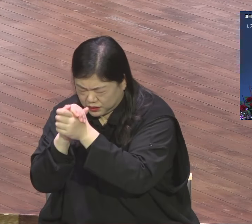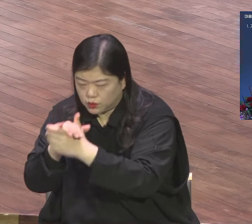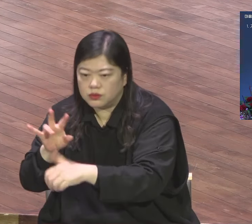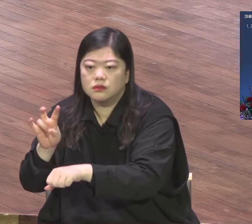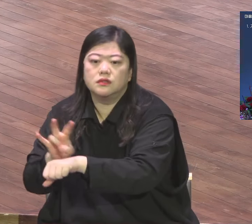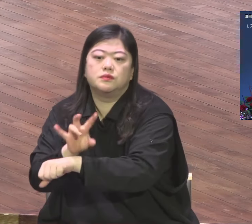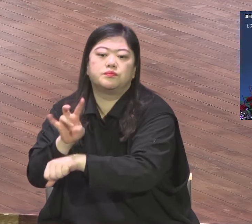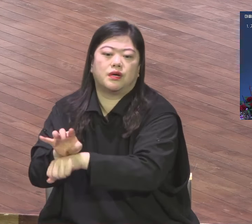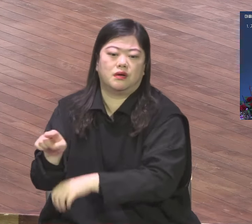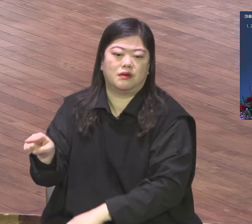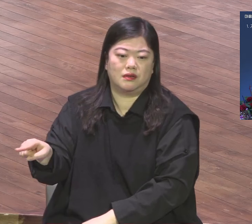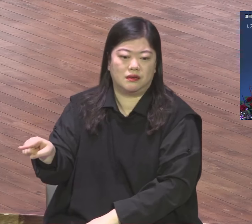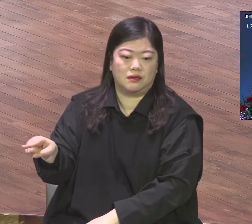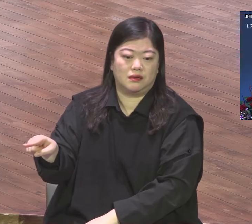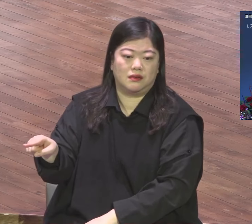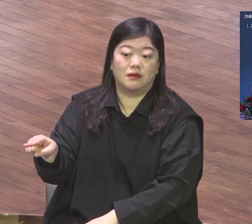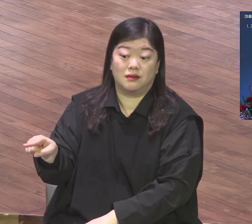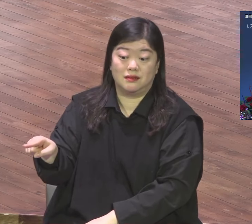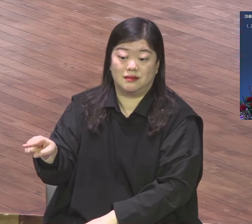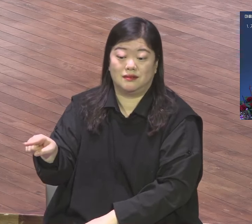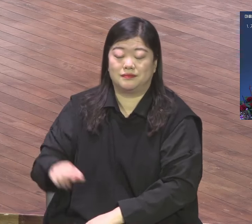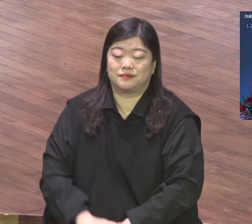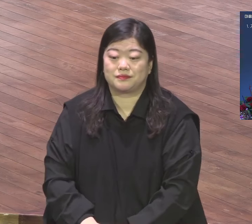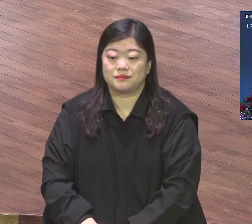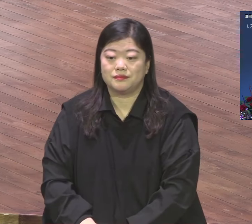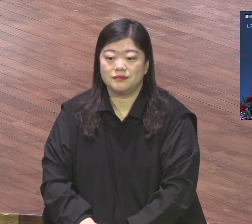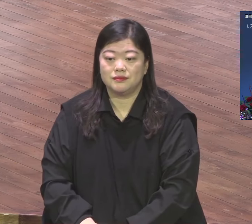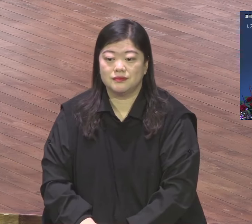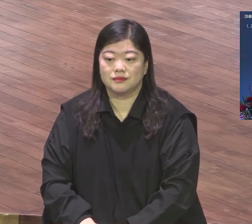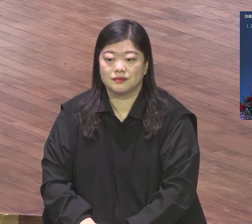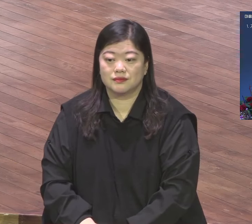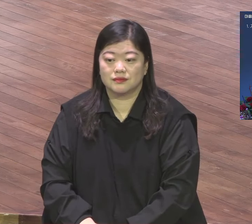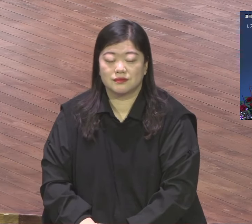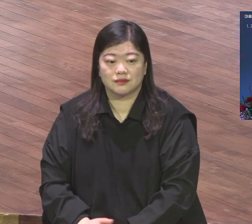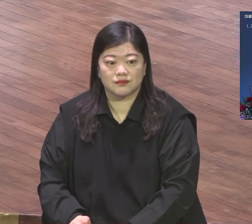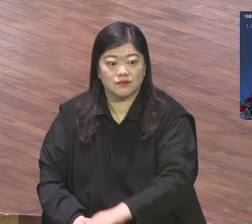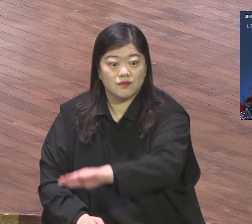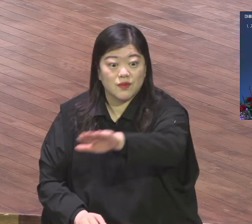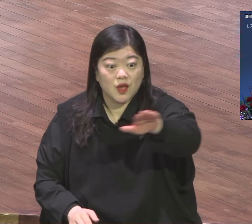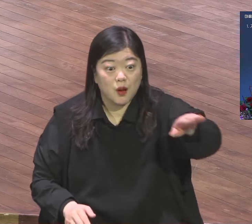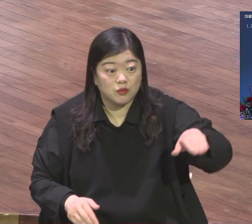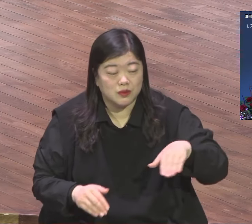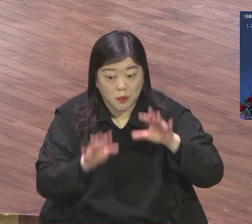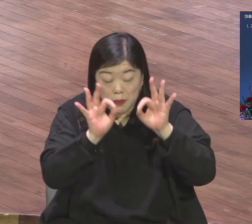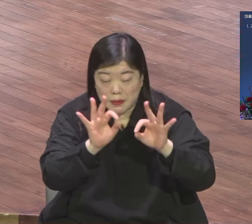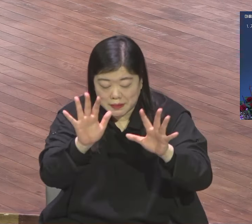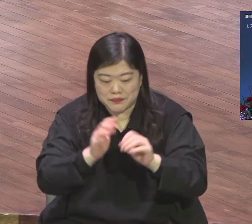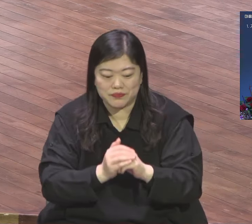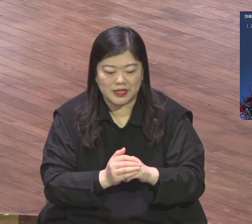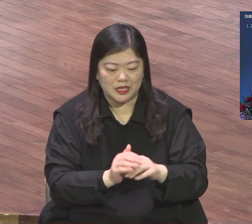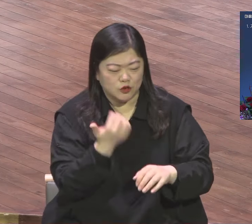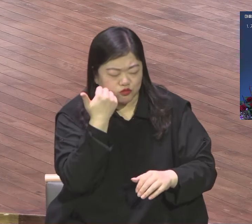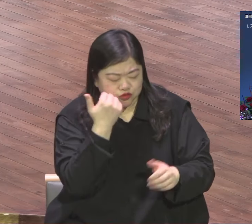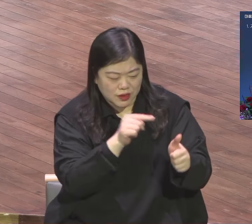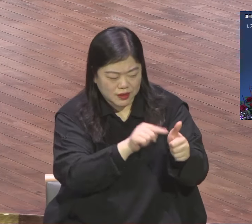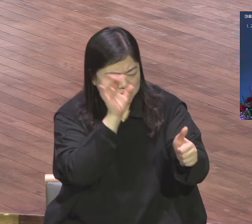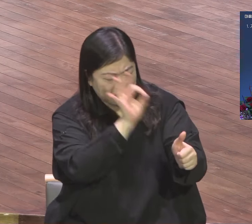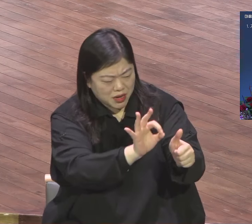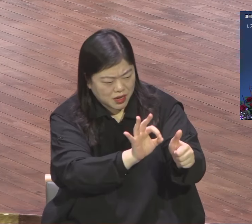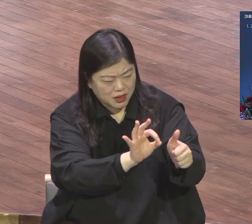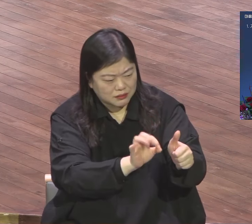24시 기도의 삶이었다. 기도하는 사람은 특징이 뭐예요? 인본주의를 쓰지요. 잔머리를